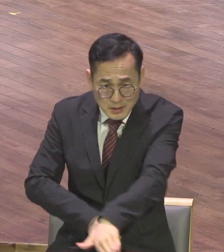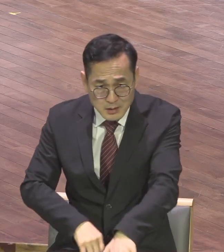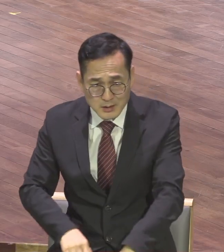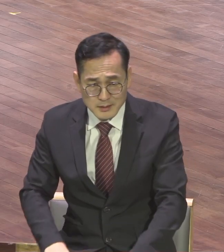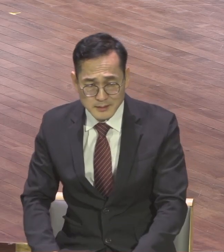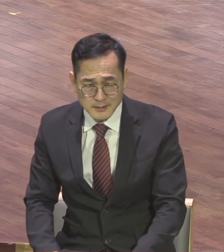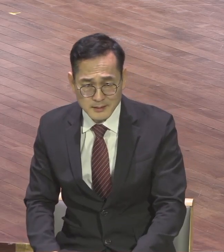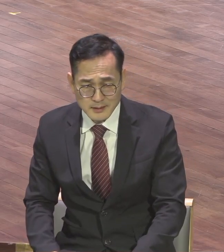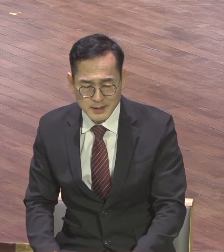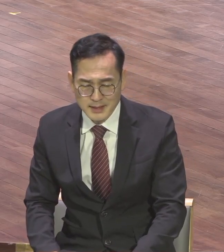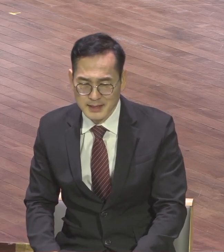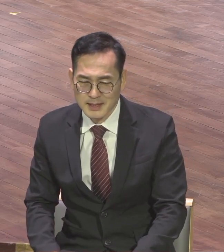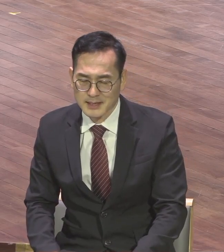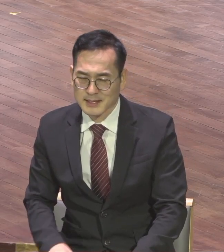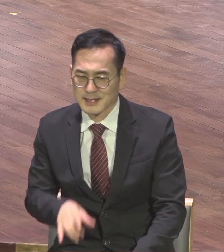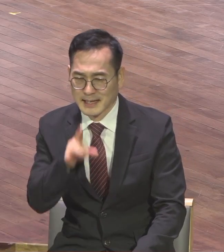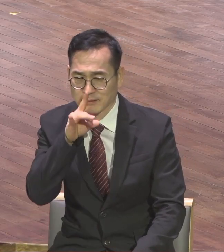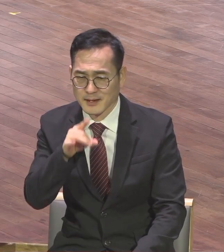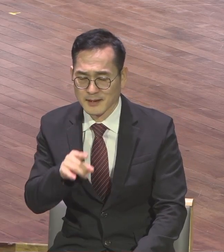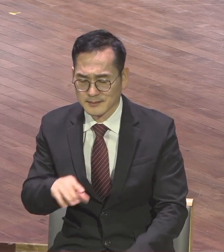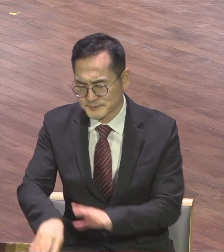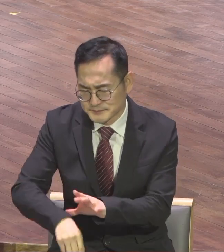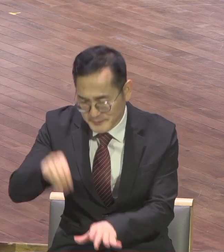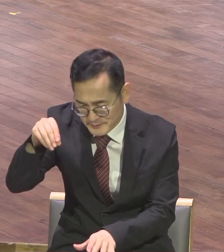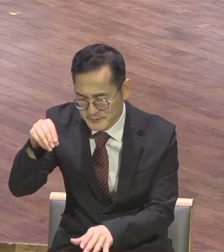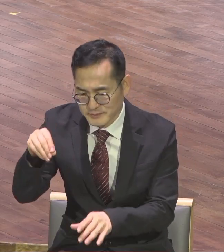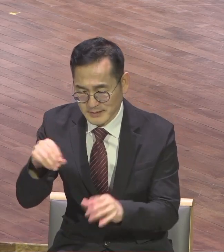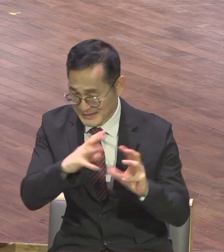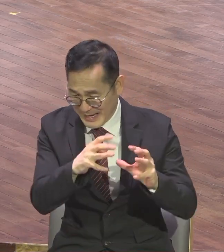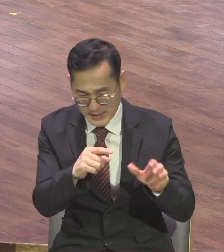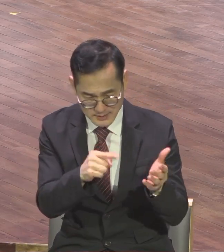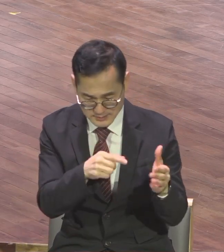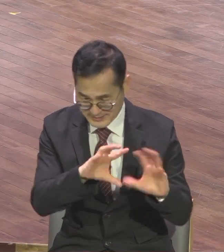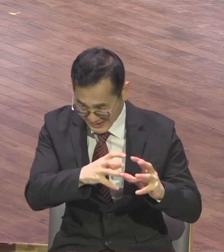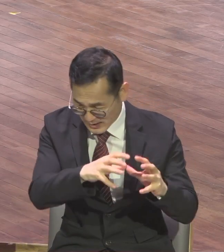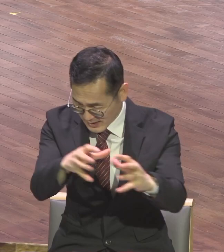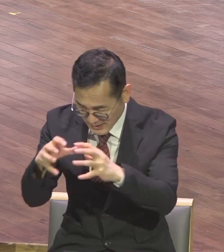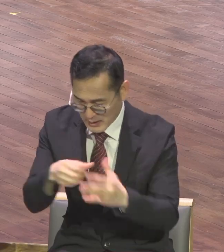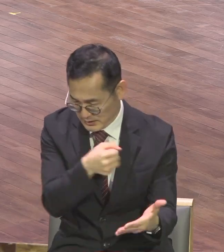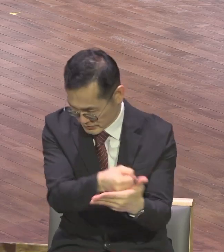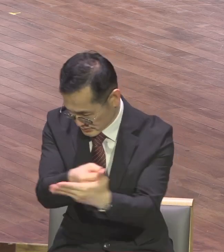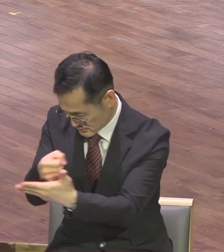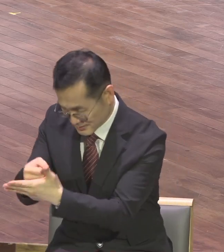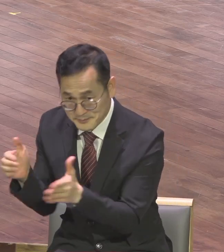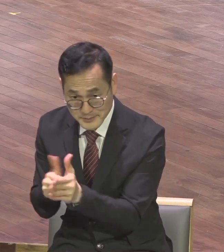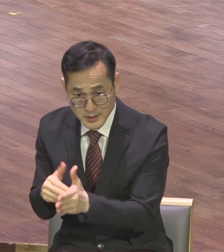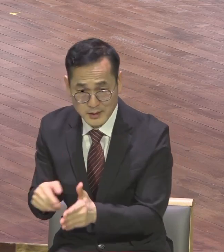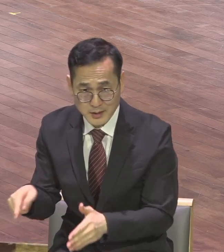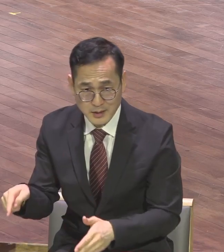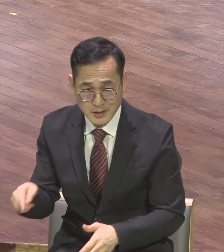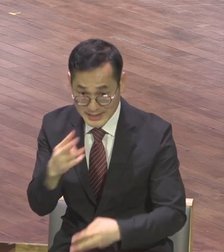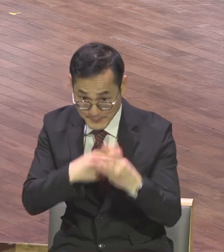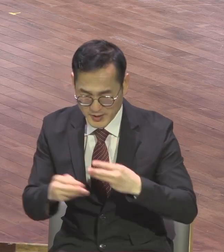제비 뽑기 해서 나라를 정해주시면서 장로, 중집자, 렘너들까지 싹 다